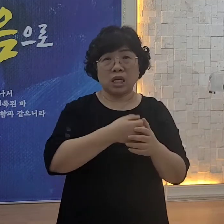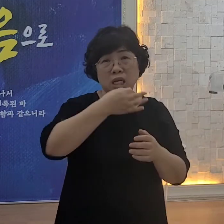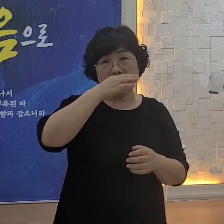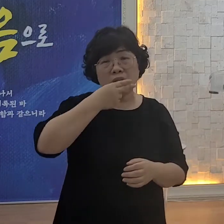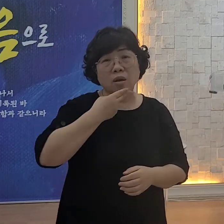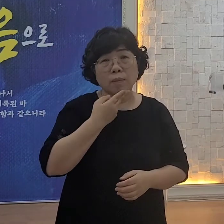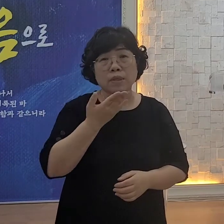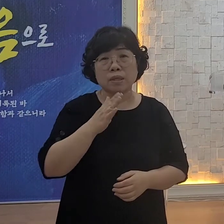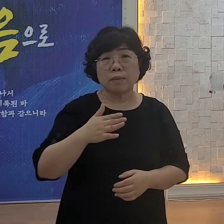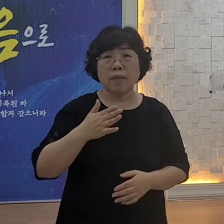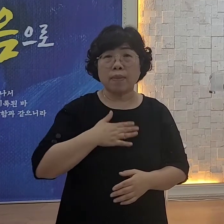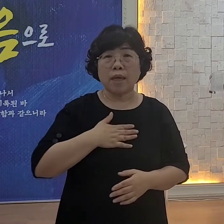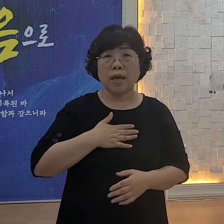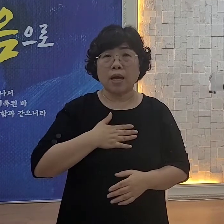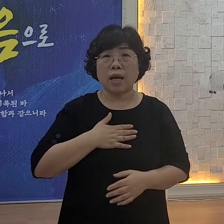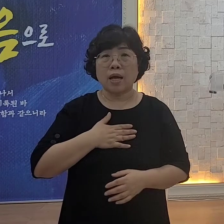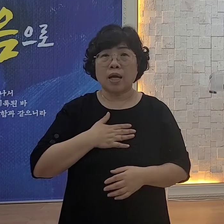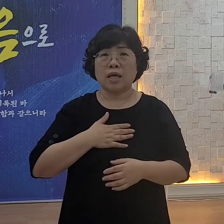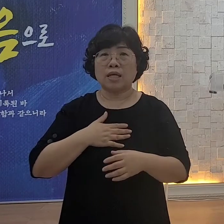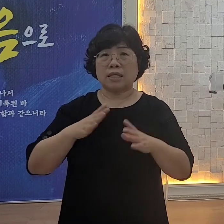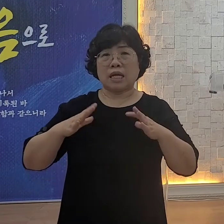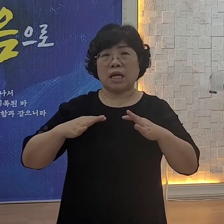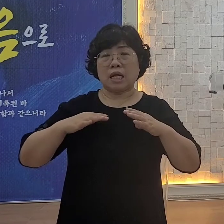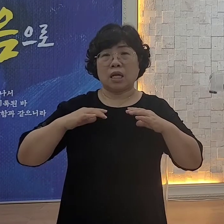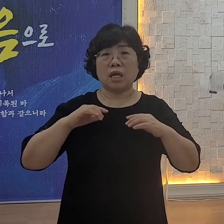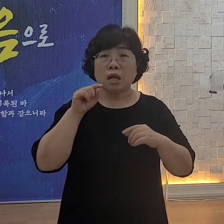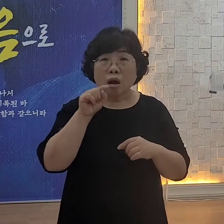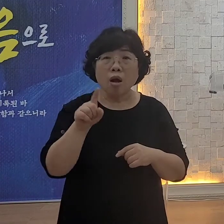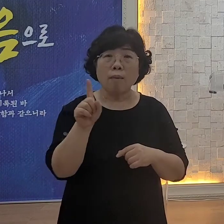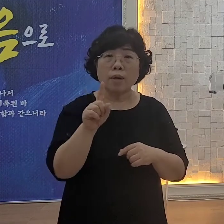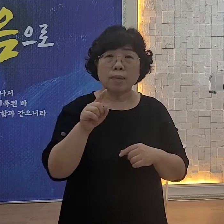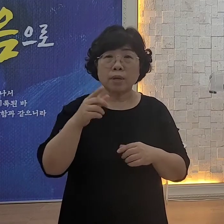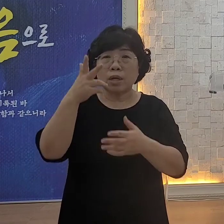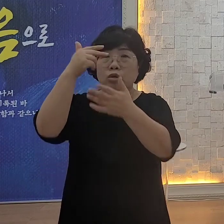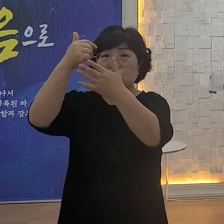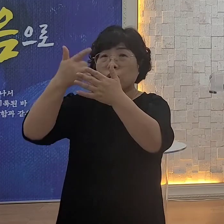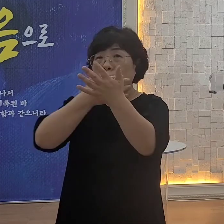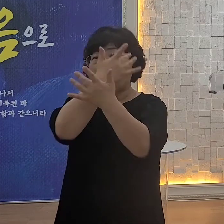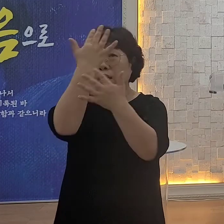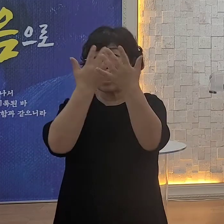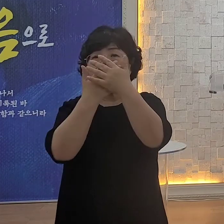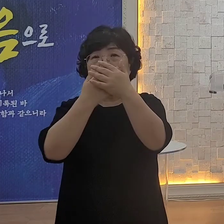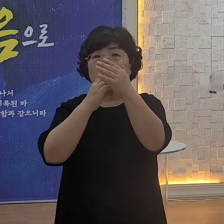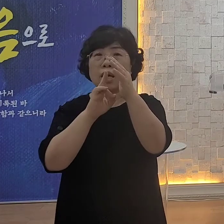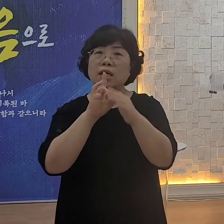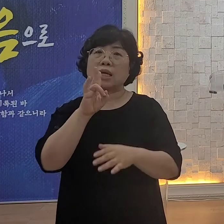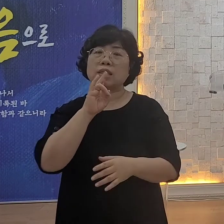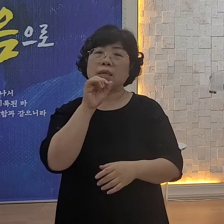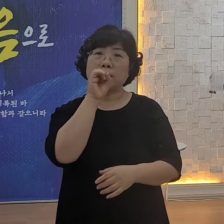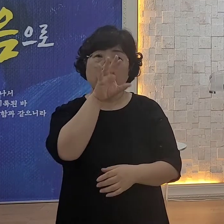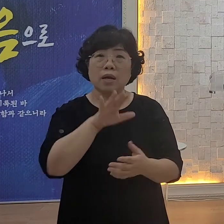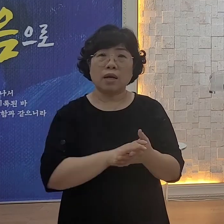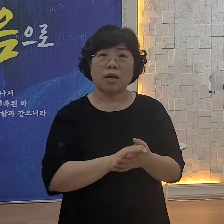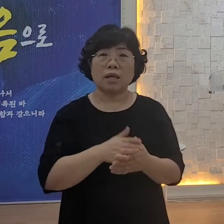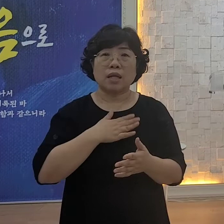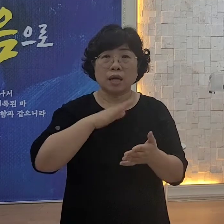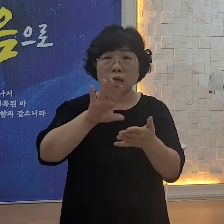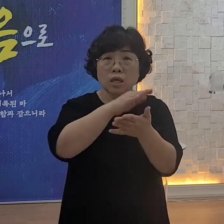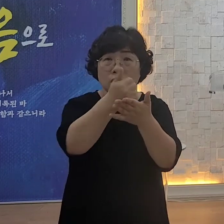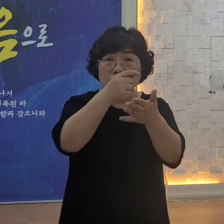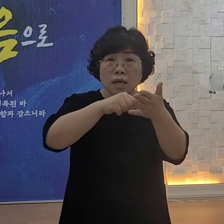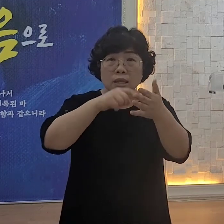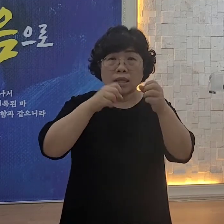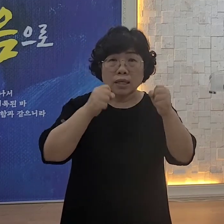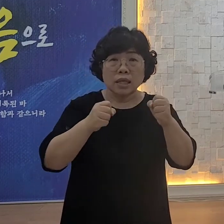시작. 무익하나마 내가 부득불 자랑하노니 주의 환상과 계시를 말하리라. 내가